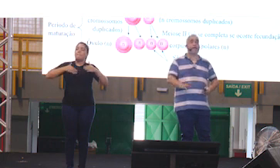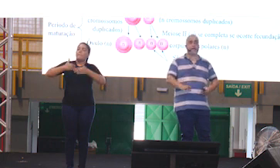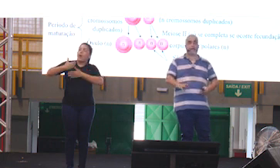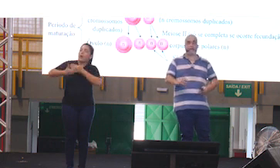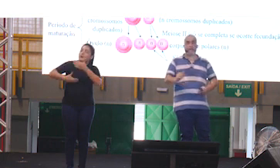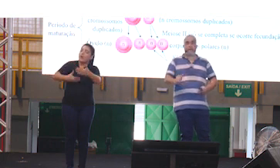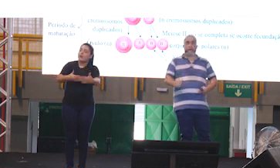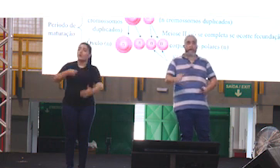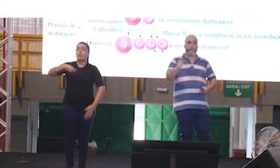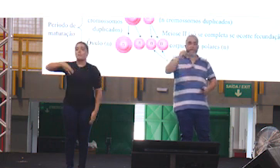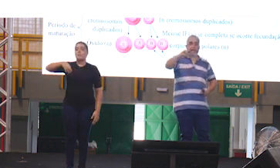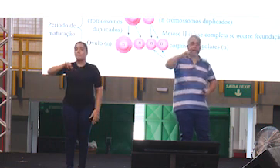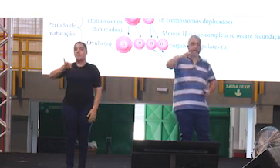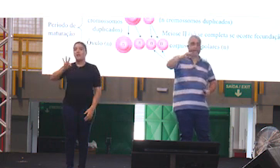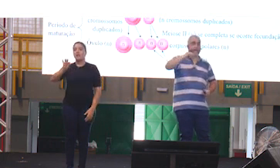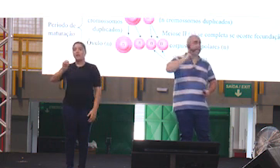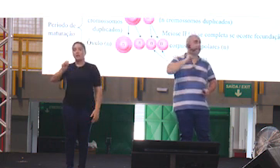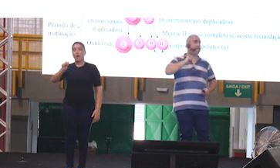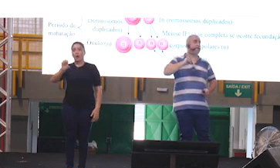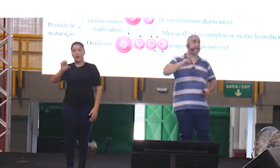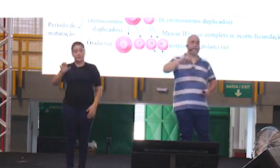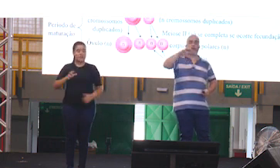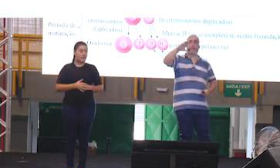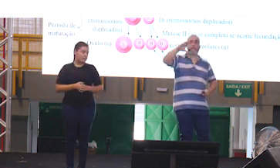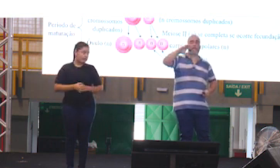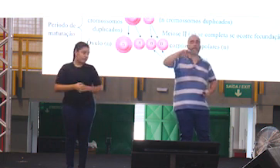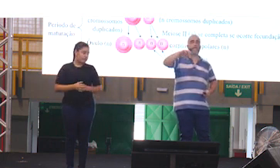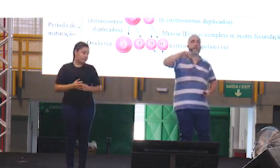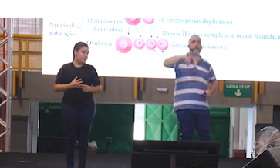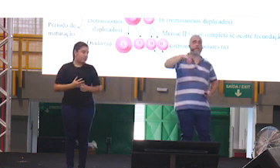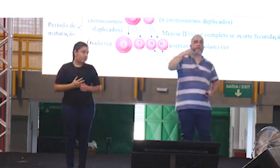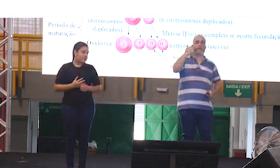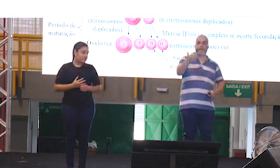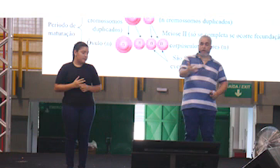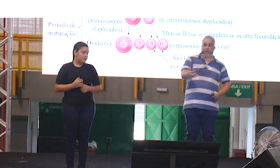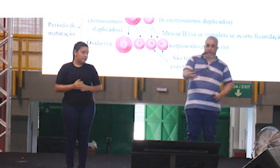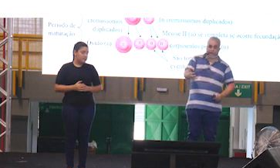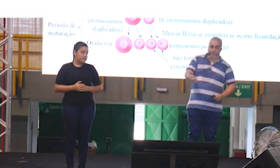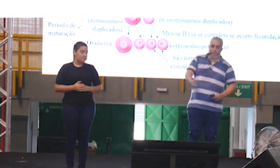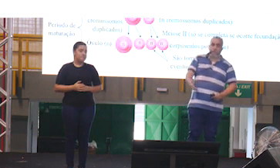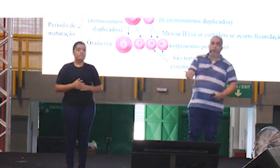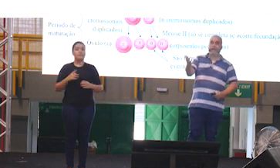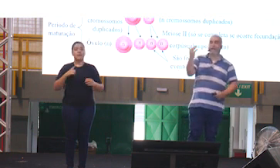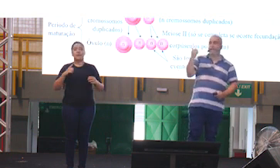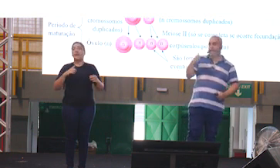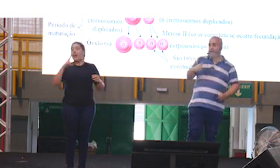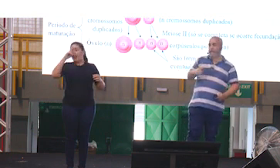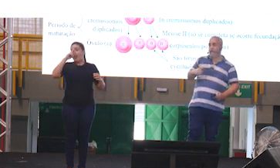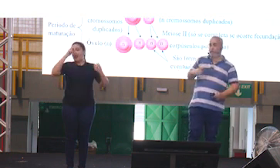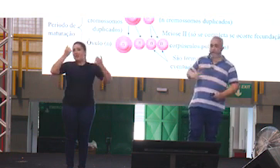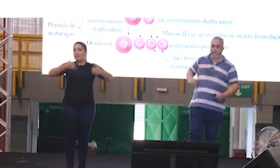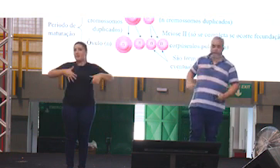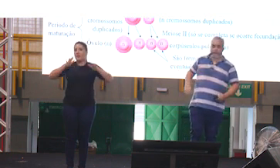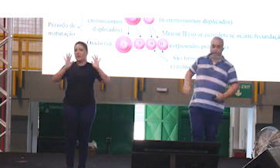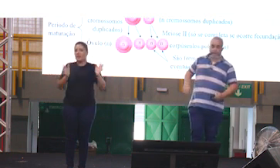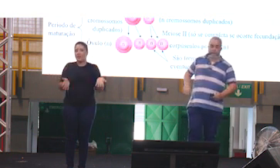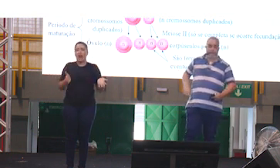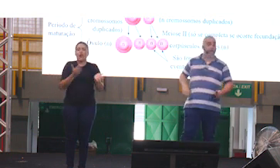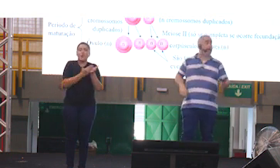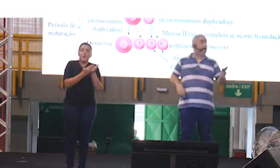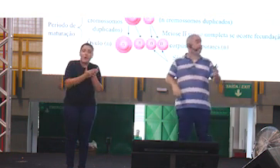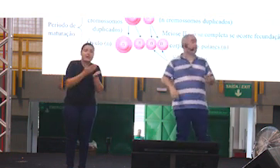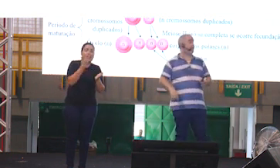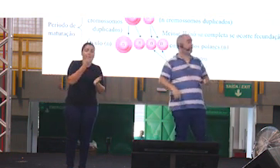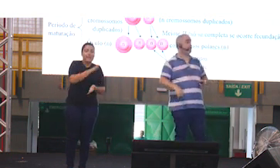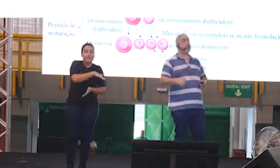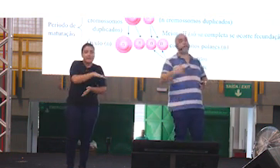os crescimentos. A primeira etapa ali na período germinativo, ainda na fase embrionária, o crescimento acontece durante a